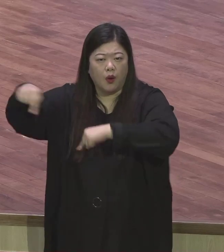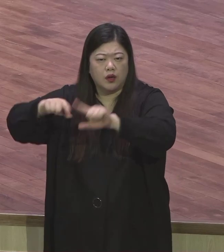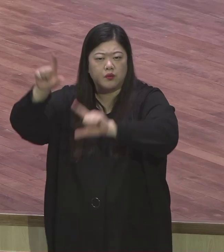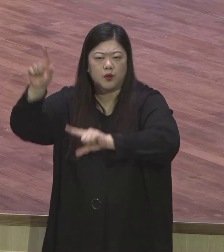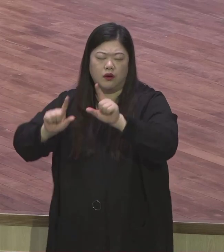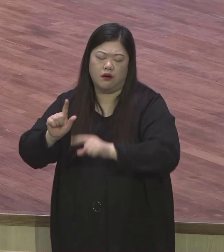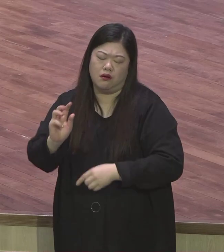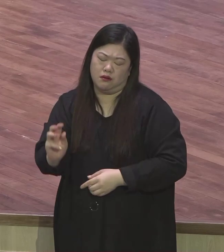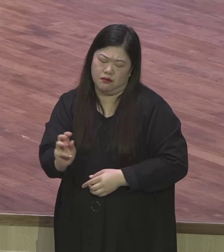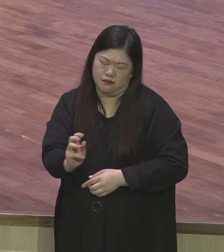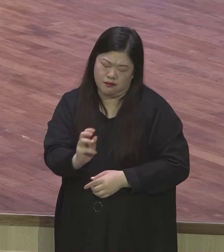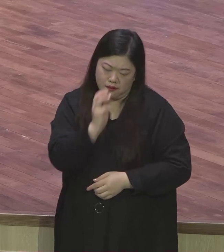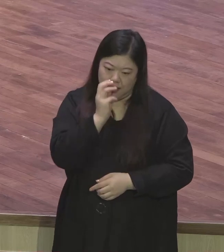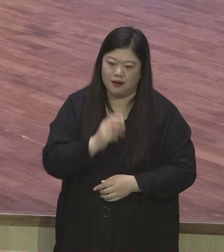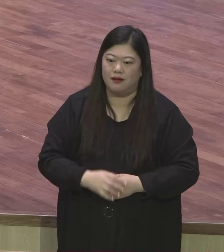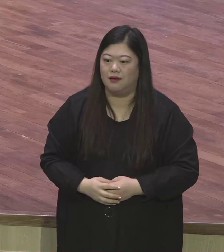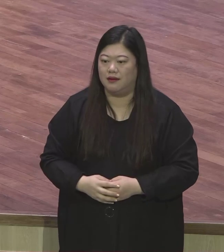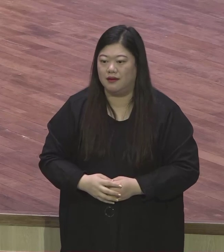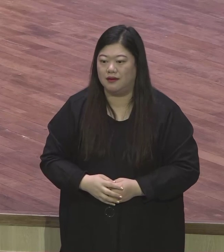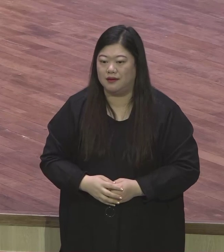아름다운가? 라고 말씀했습니다.